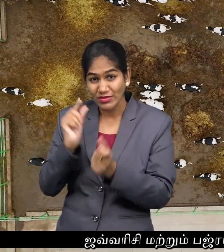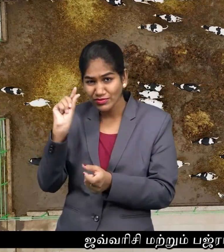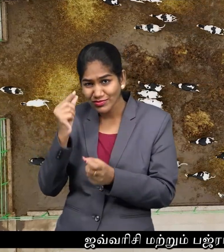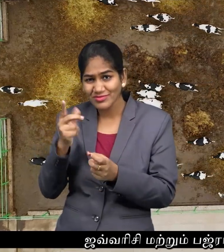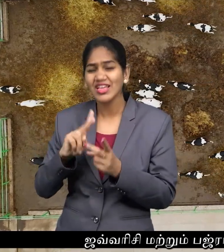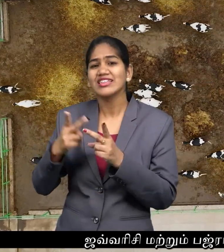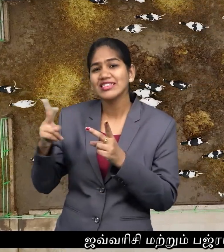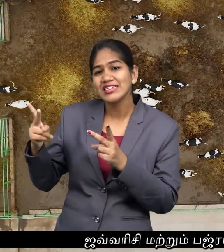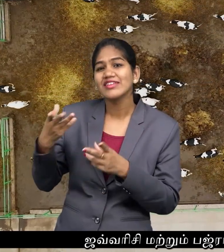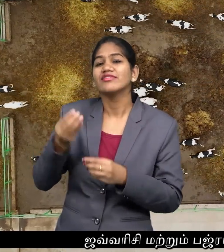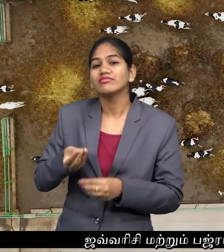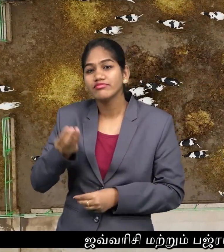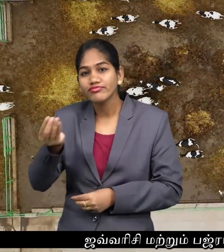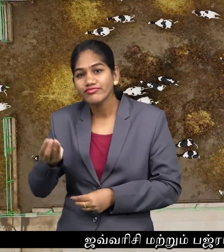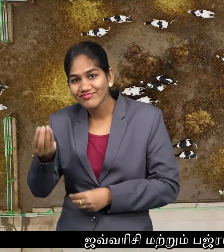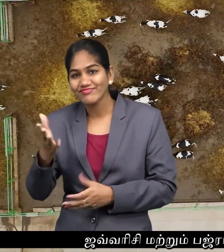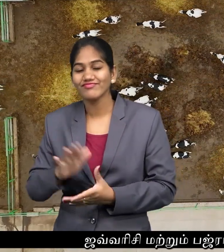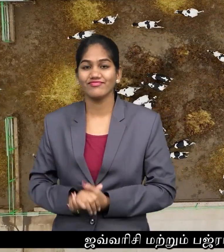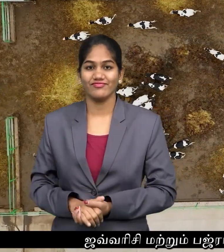கொடுக்கிறார்கள்.